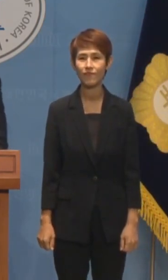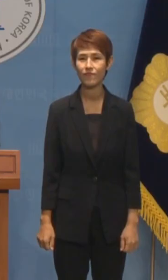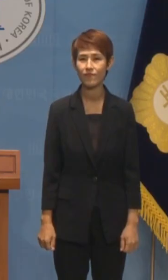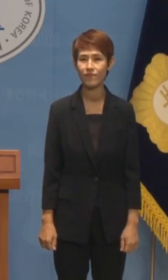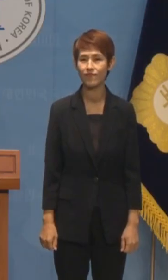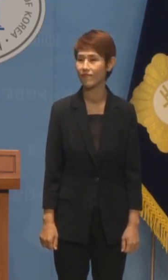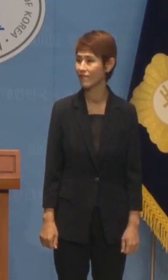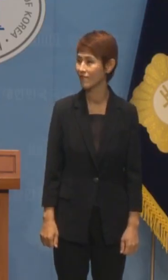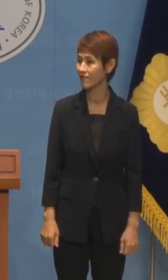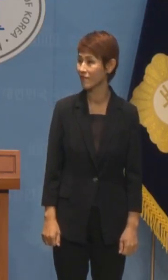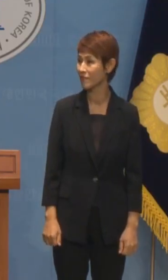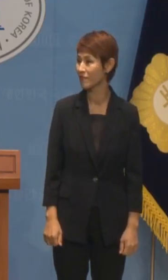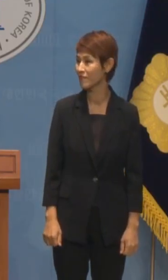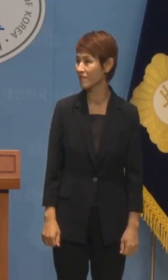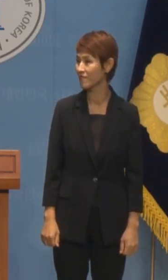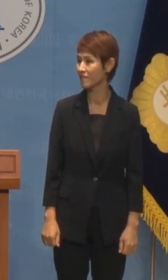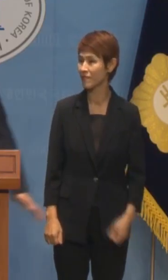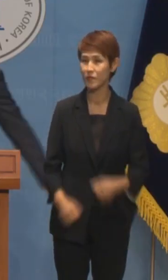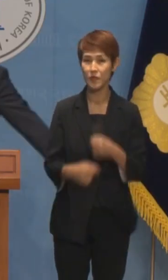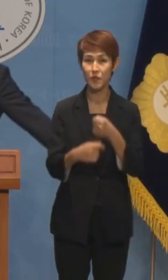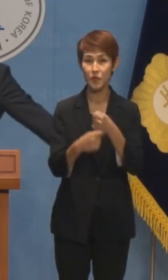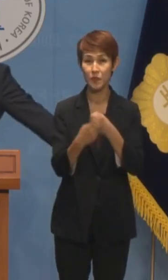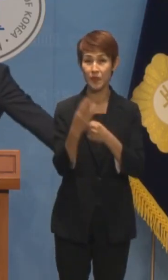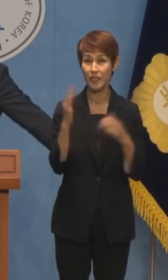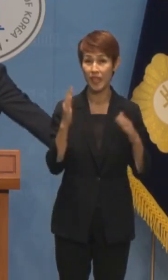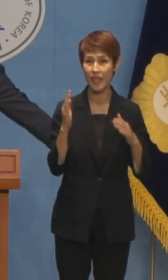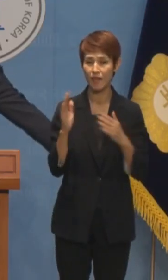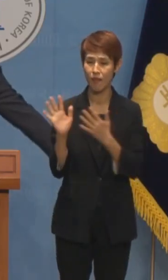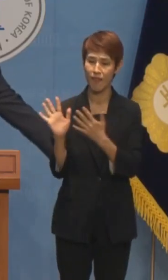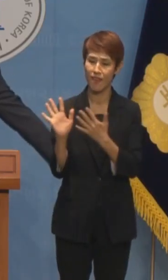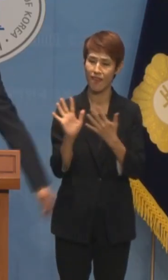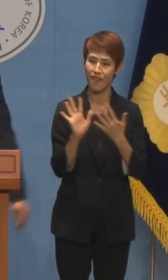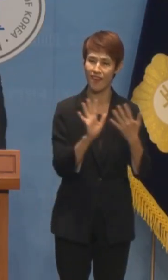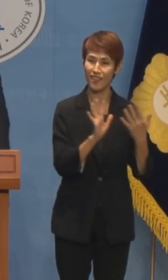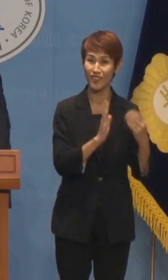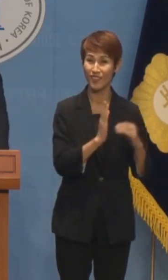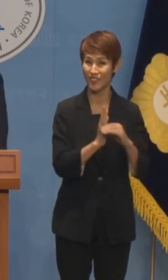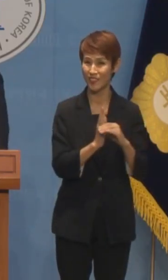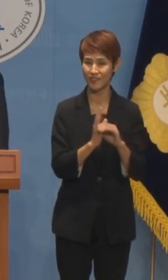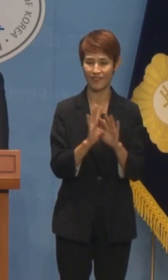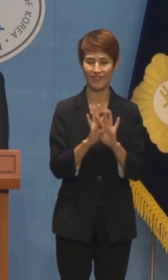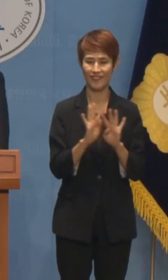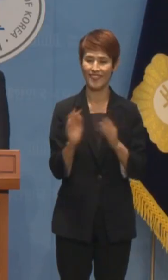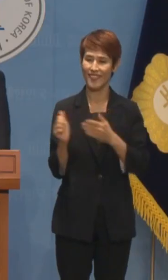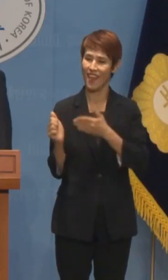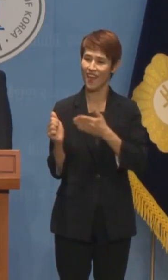이쪽으로 올라오세요. 예. 자, 양 옆으로 쓰시면 돼요.